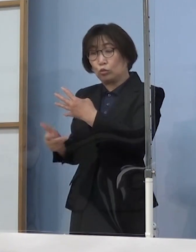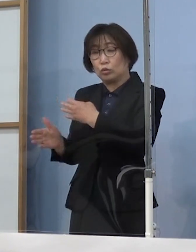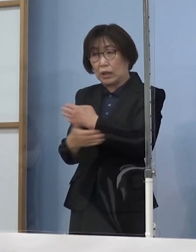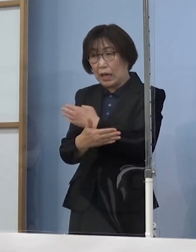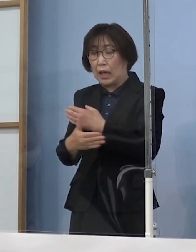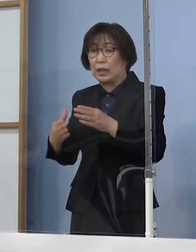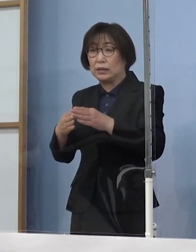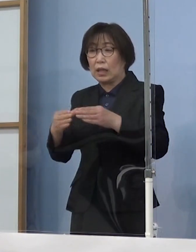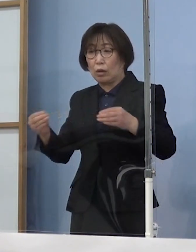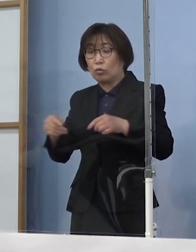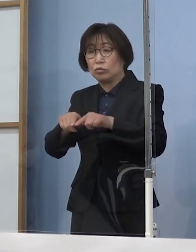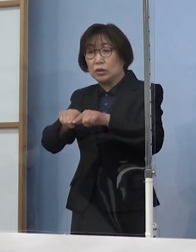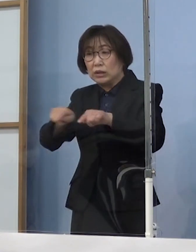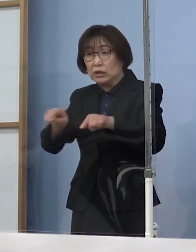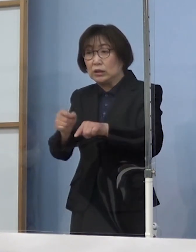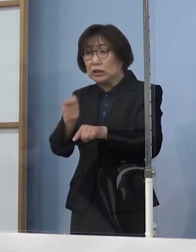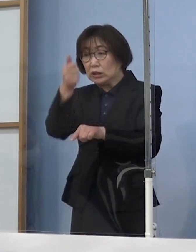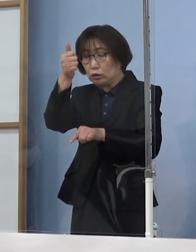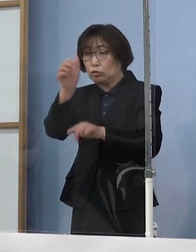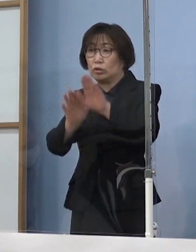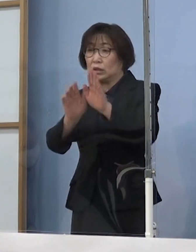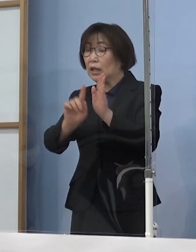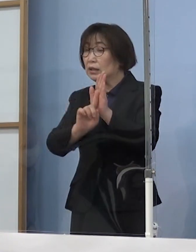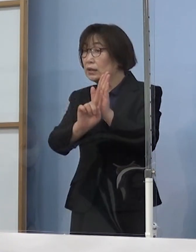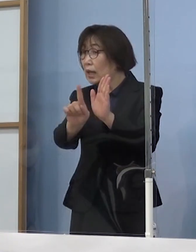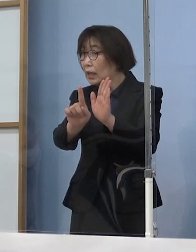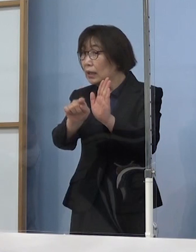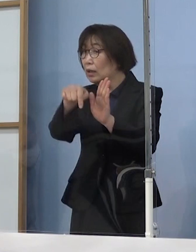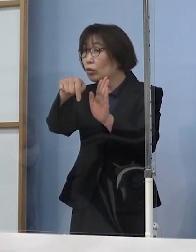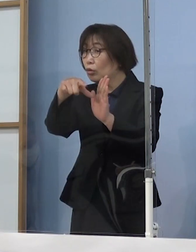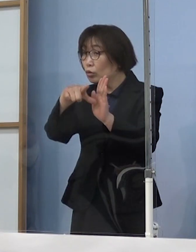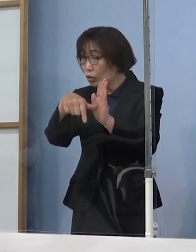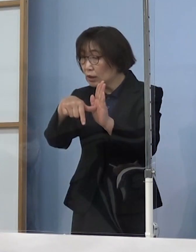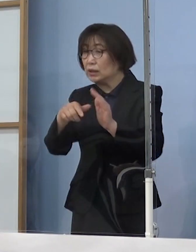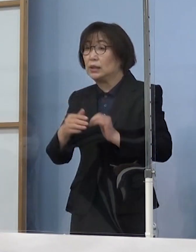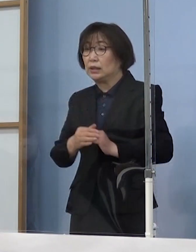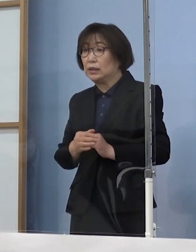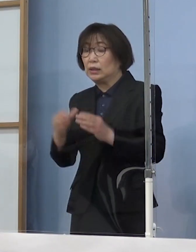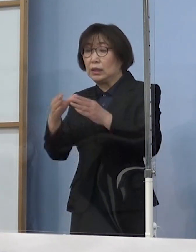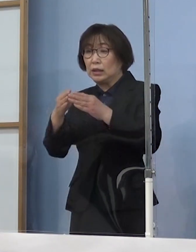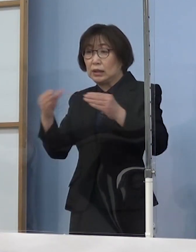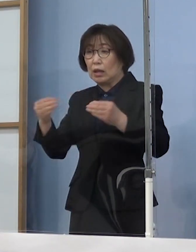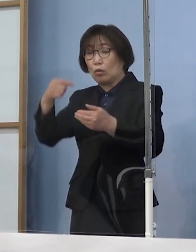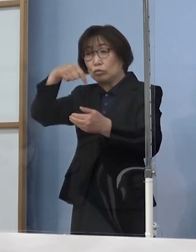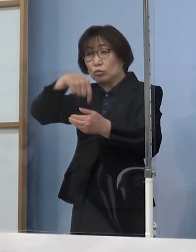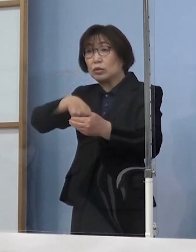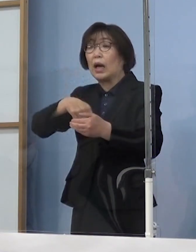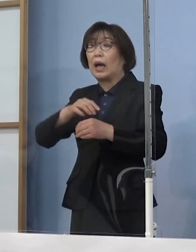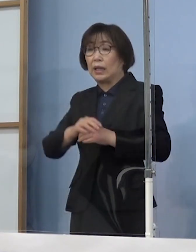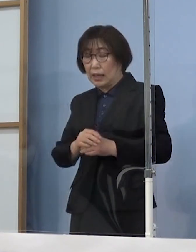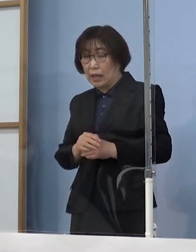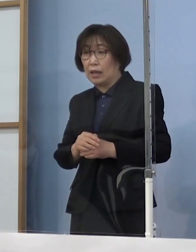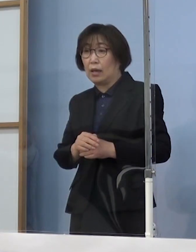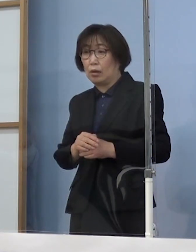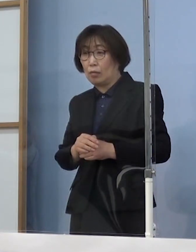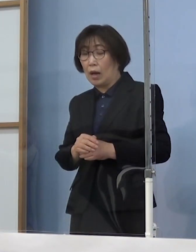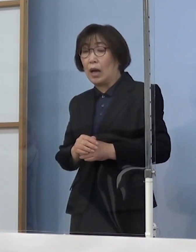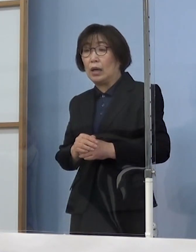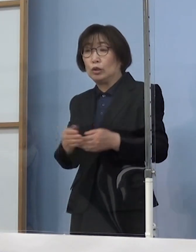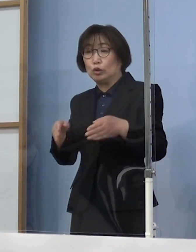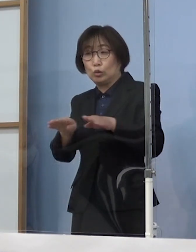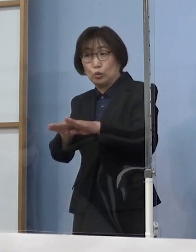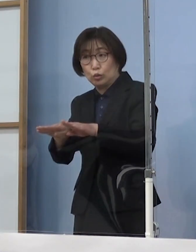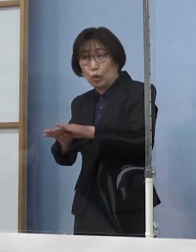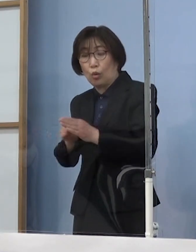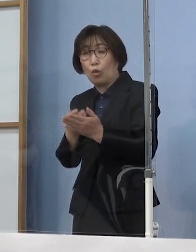一斉緊急事態宣言、全国で唯一休業要請どころか時短すら出さなかった徳島において